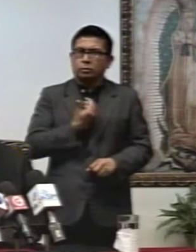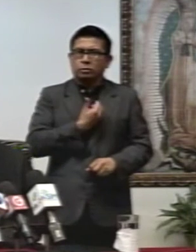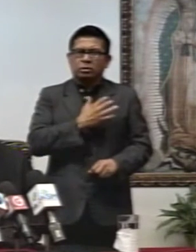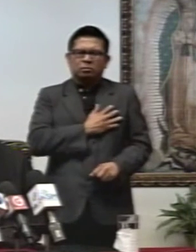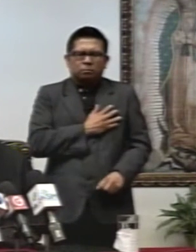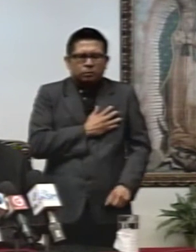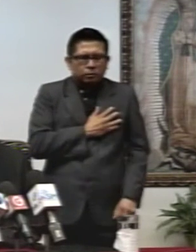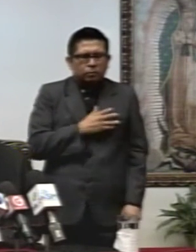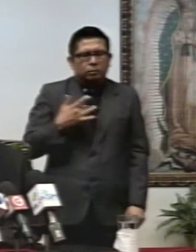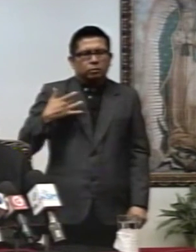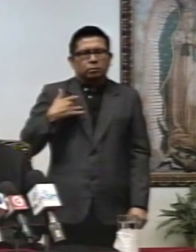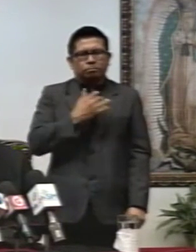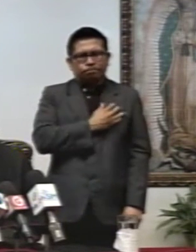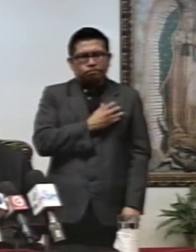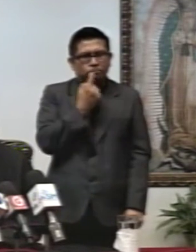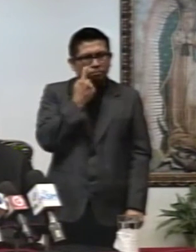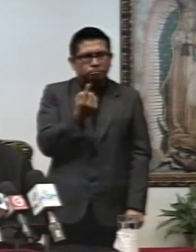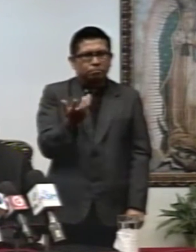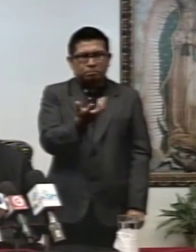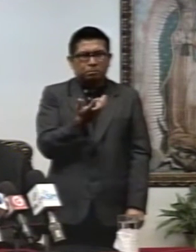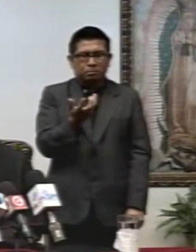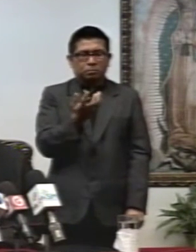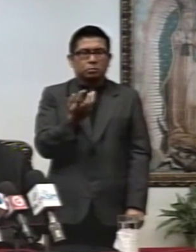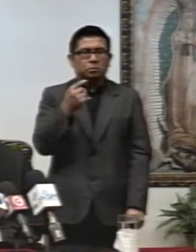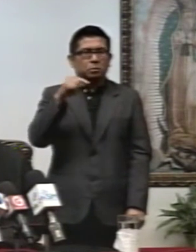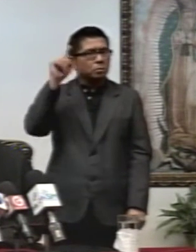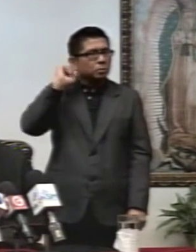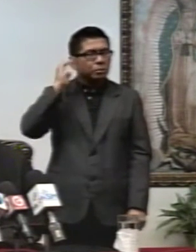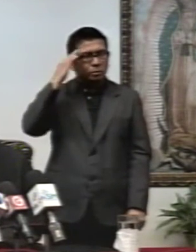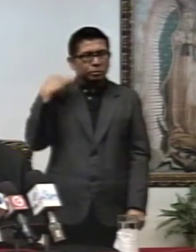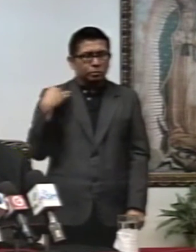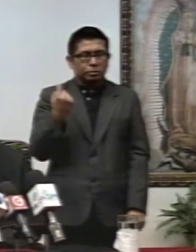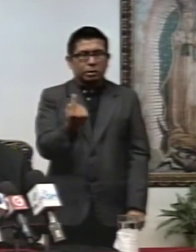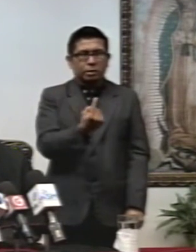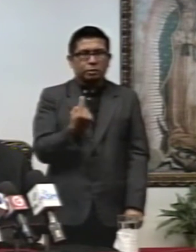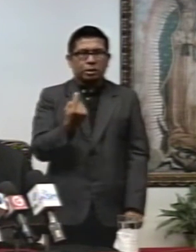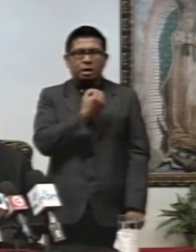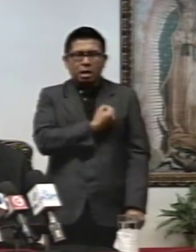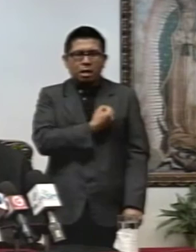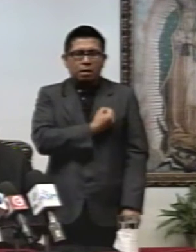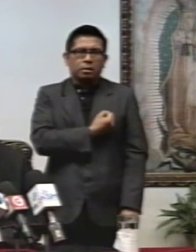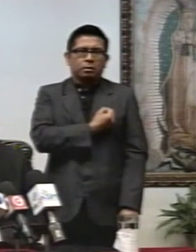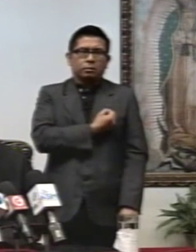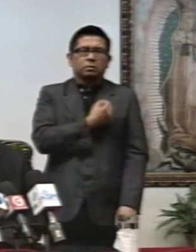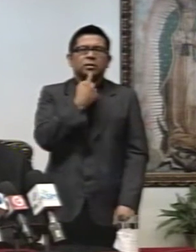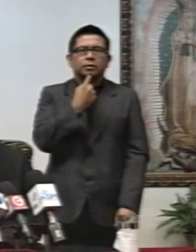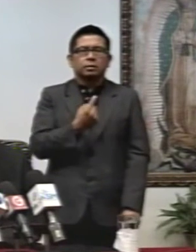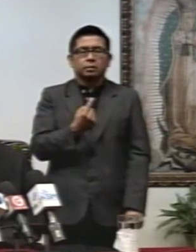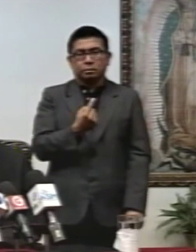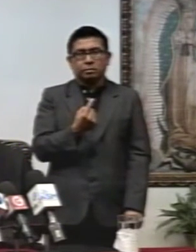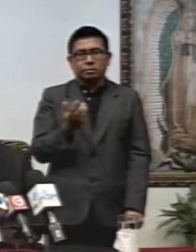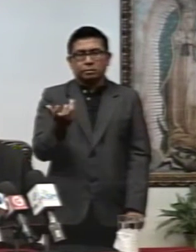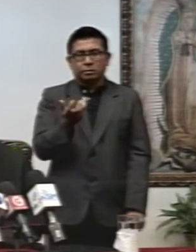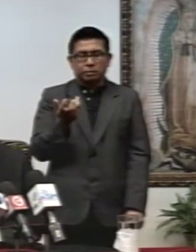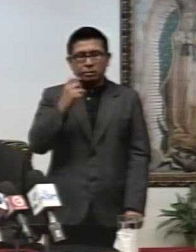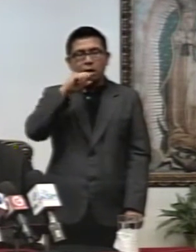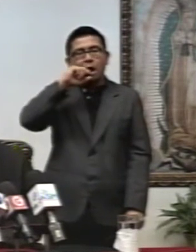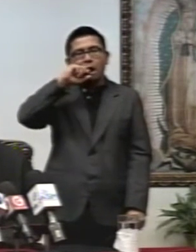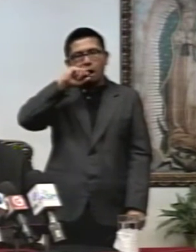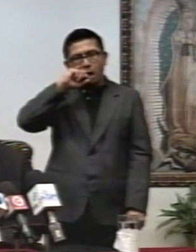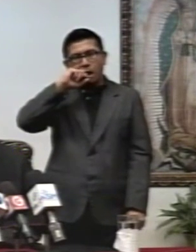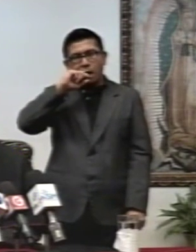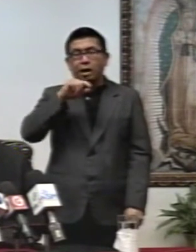muchísimo ver el sufrimiento de las personas. Las que más sufren son las personas más